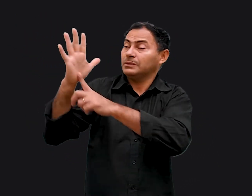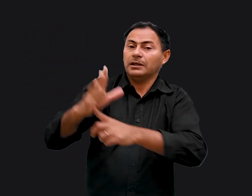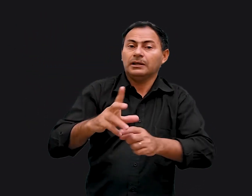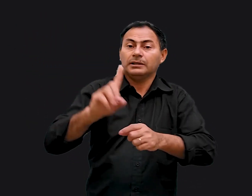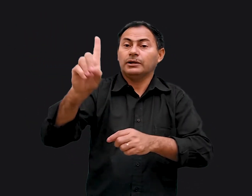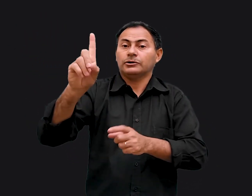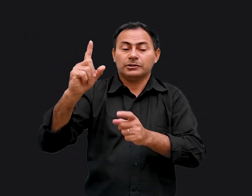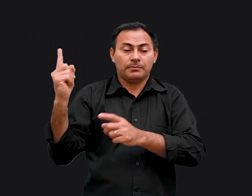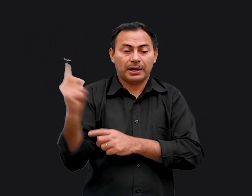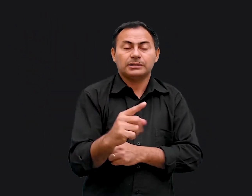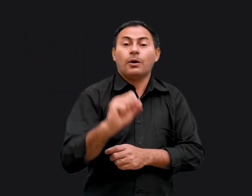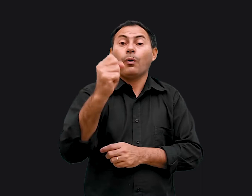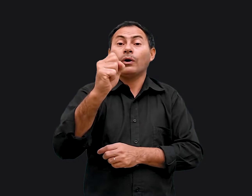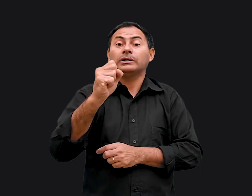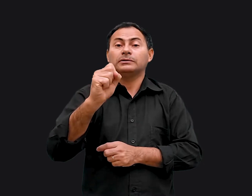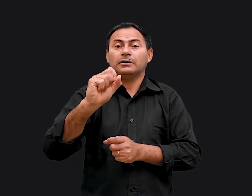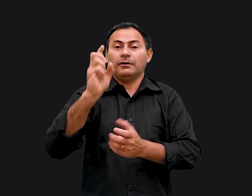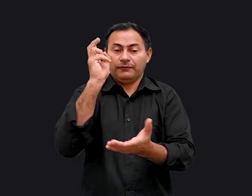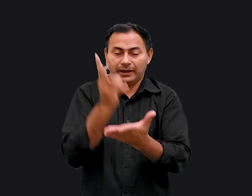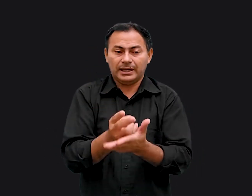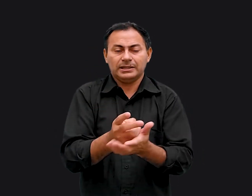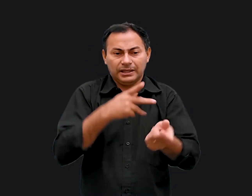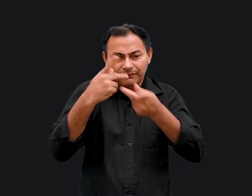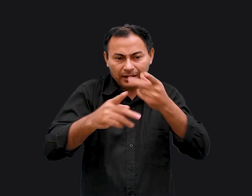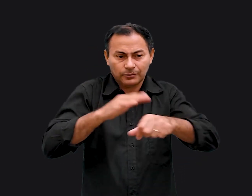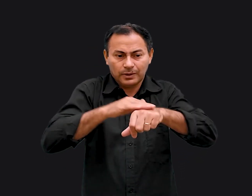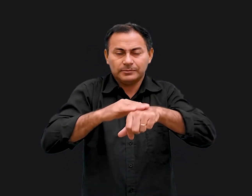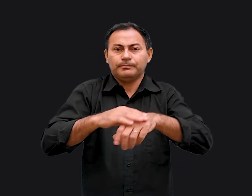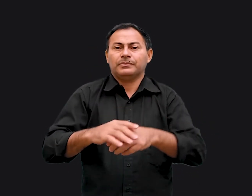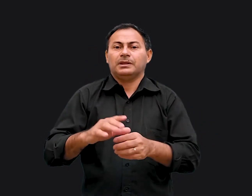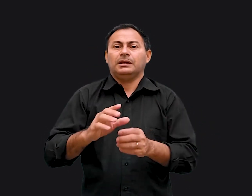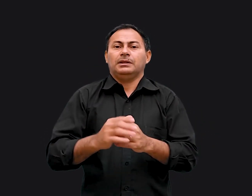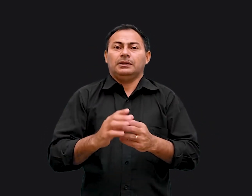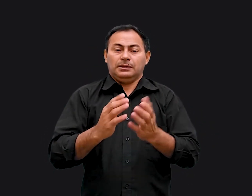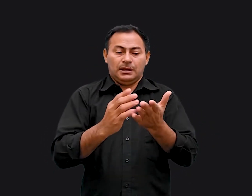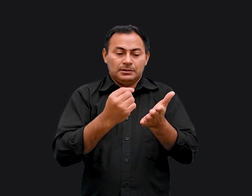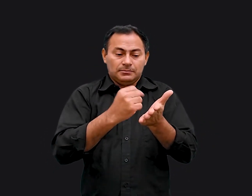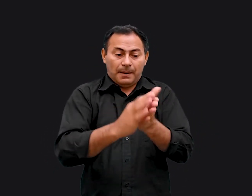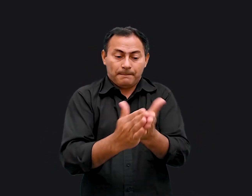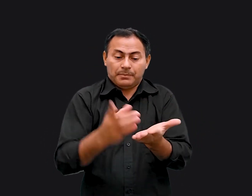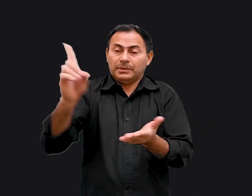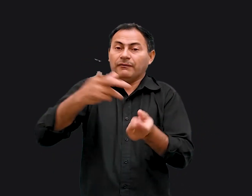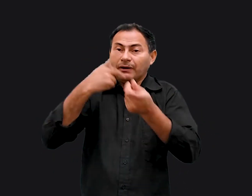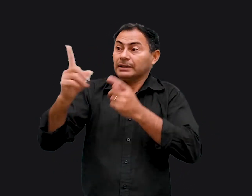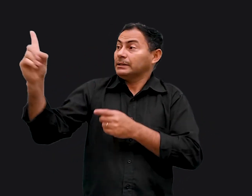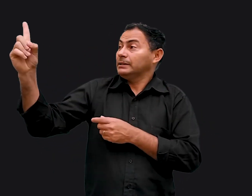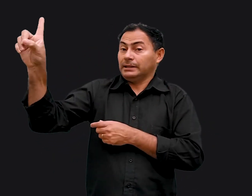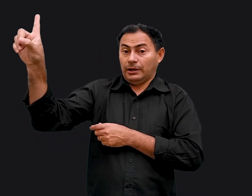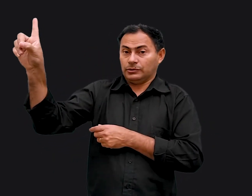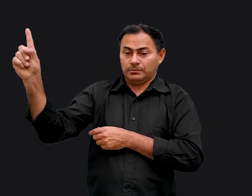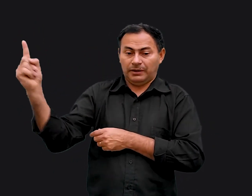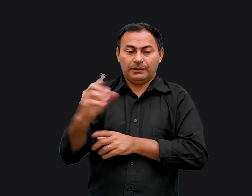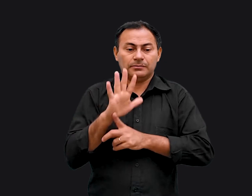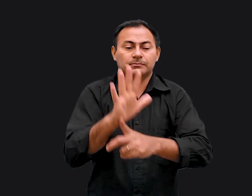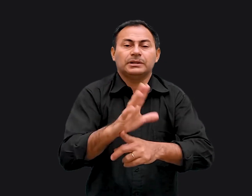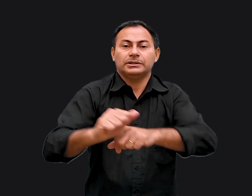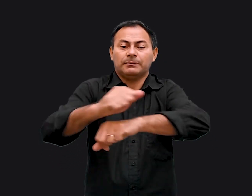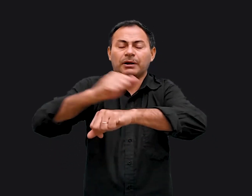8 vezes. Creio que quando a Escritura se refere a Deus aparecendo para ele, é como se fosse o que vemos em Gênesis